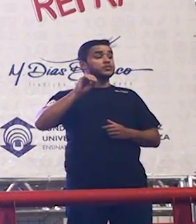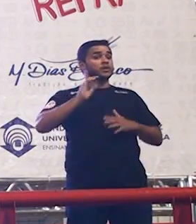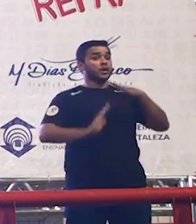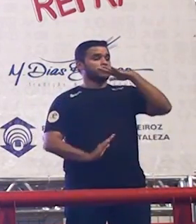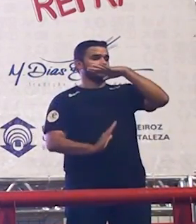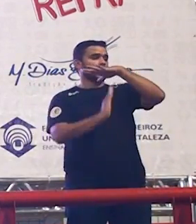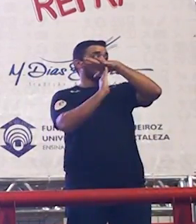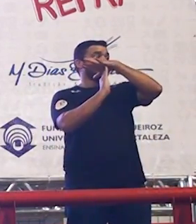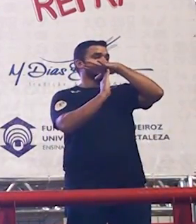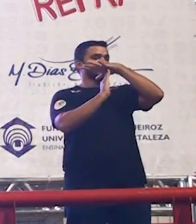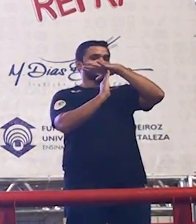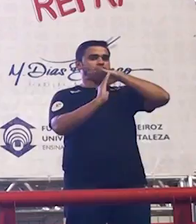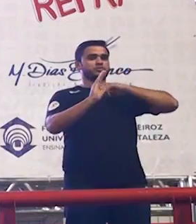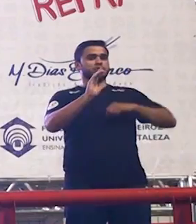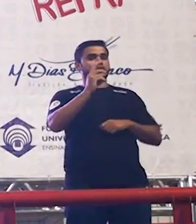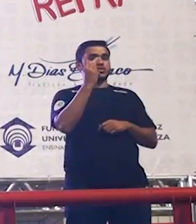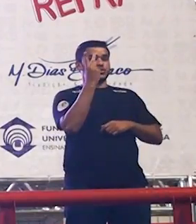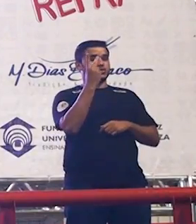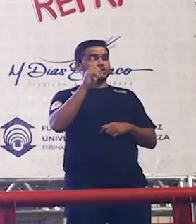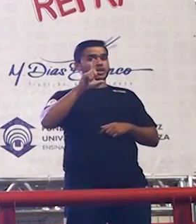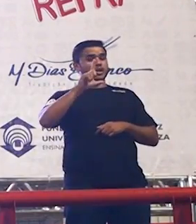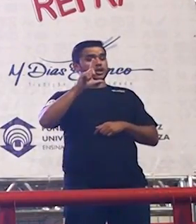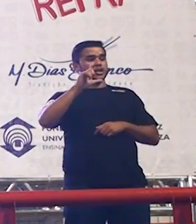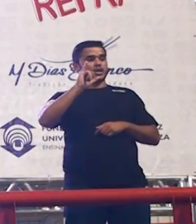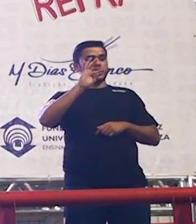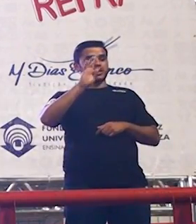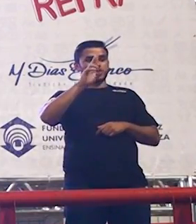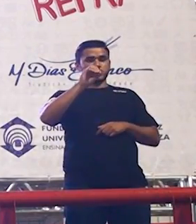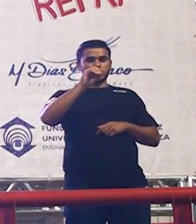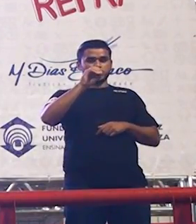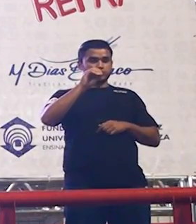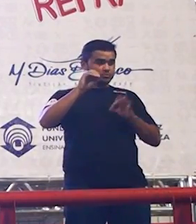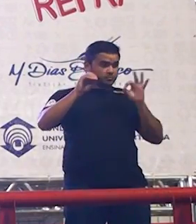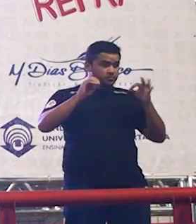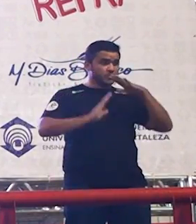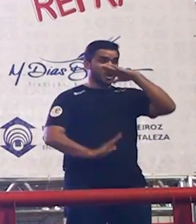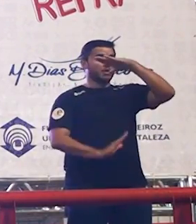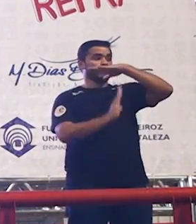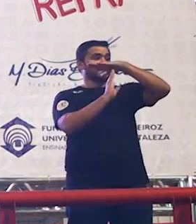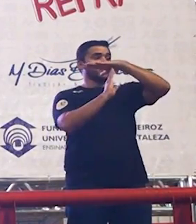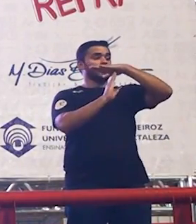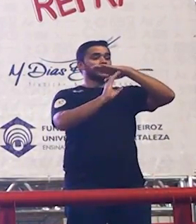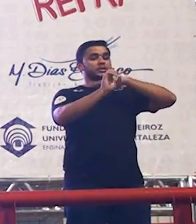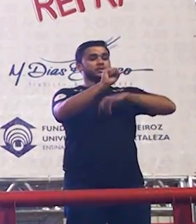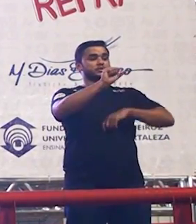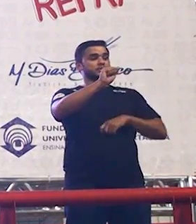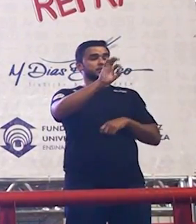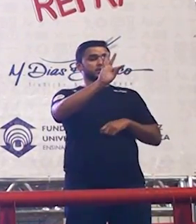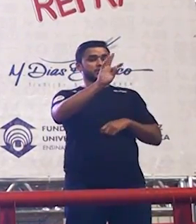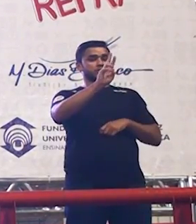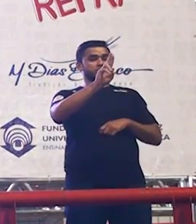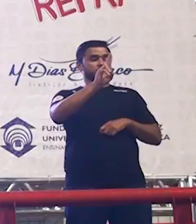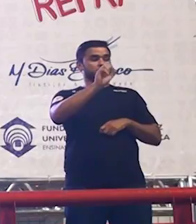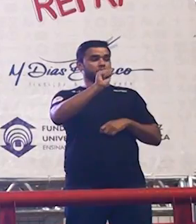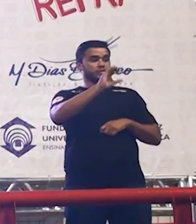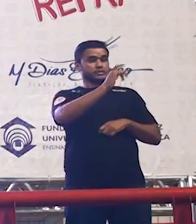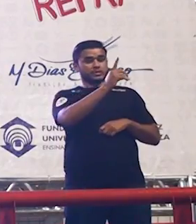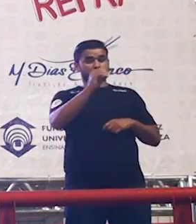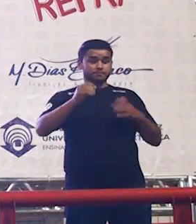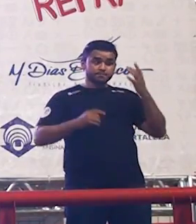de... Então, qual é o ponto de saturação desse ginásio, pessoal? 2 litros. Olha o